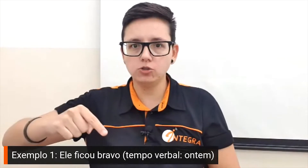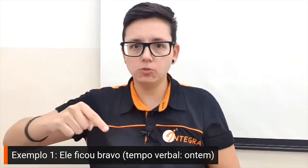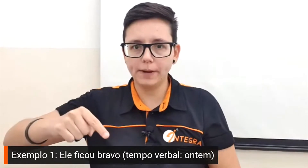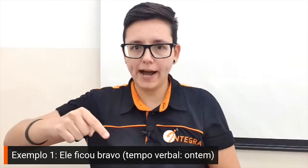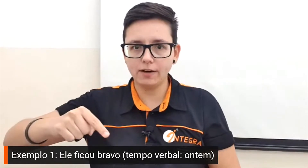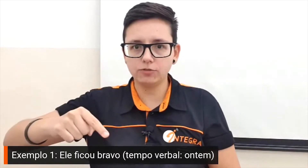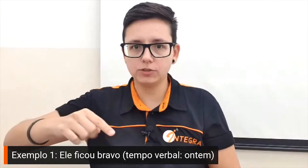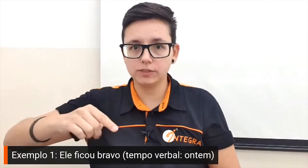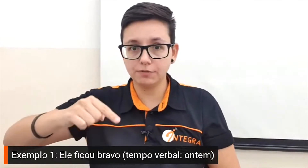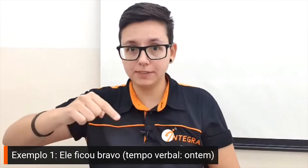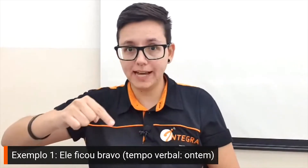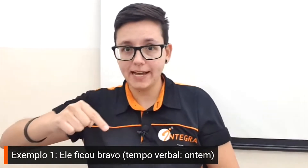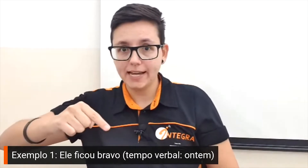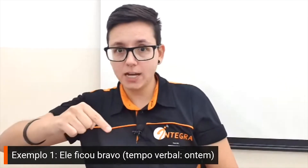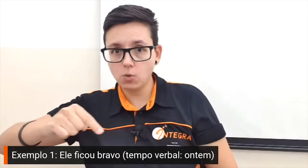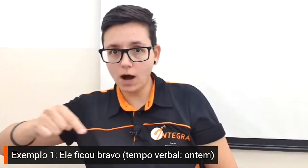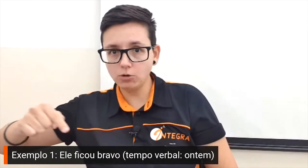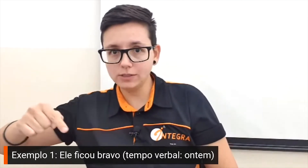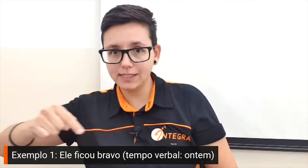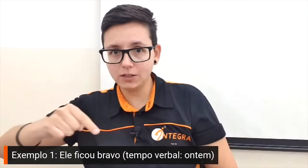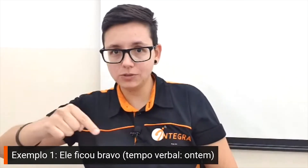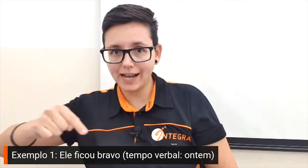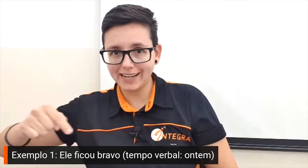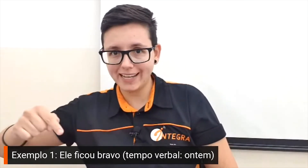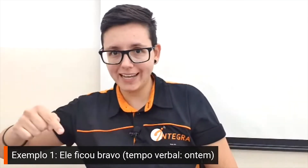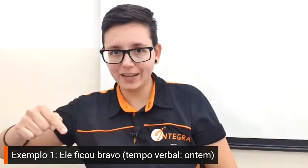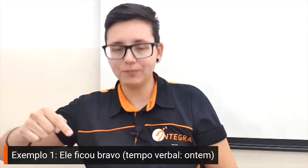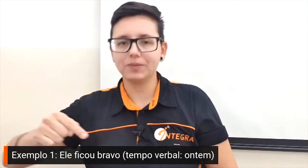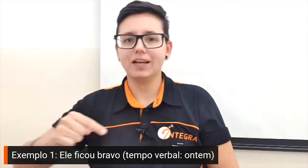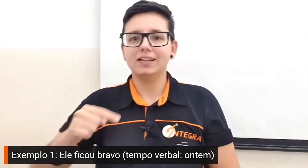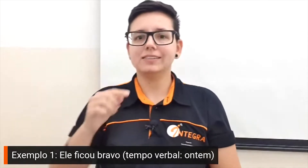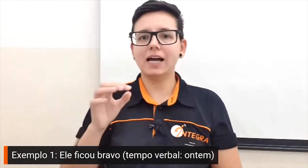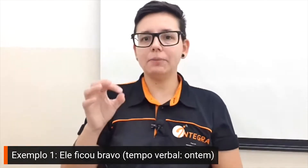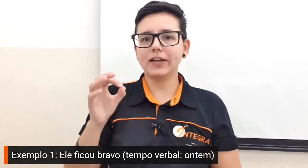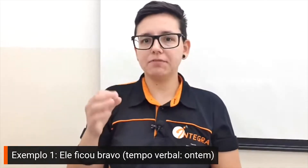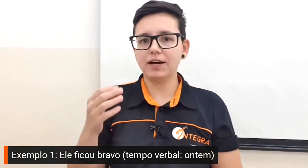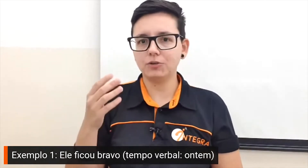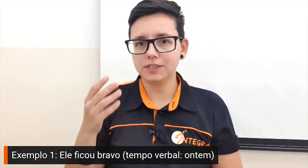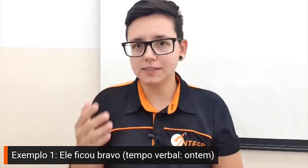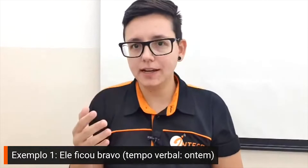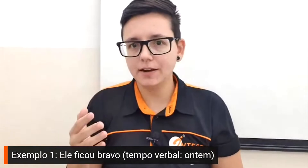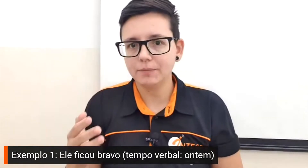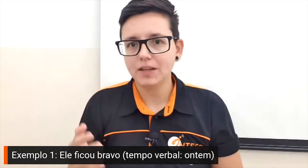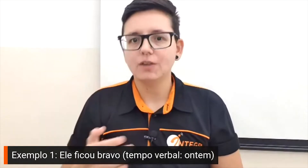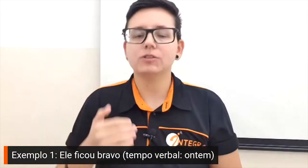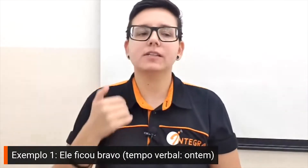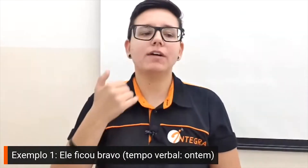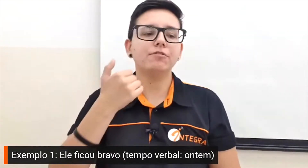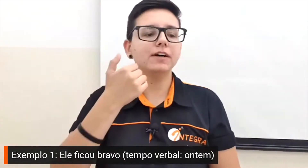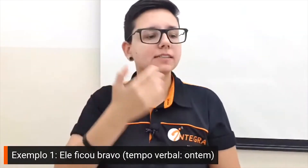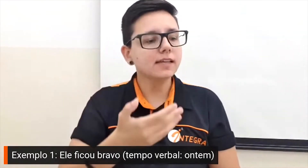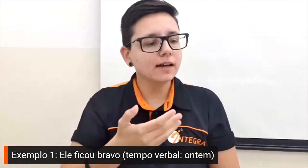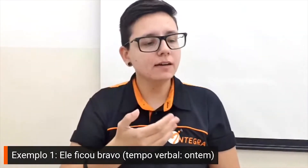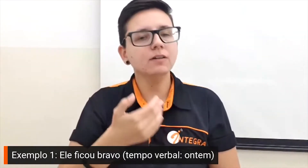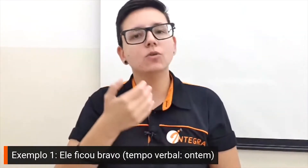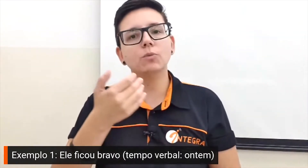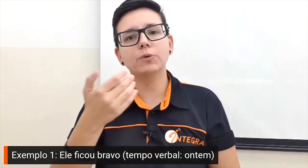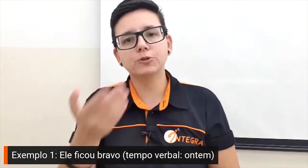o bravo, se você fizer igualzinho tá aqui, sabe o que vai acontecer? Você vai fazer um